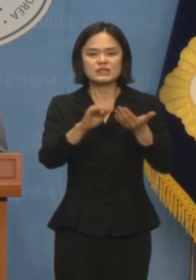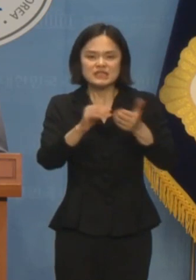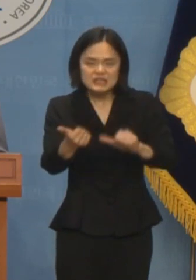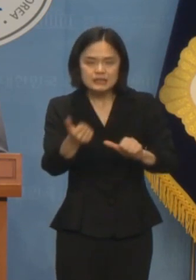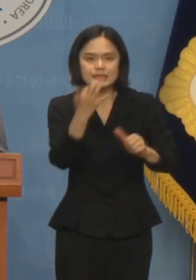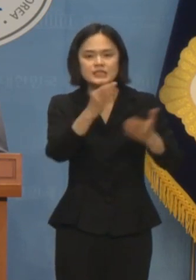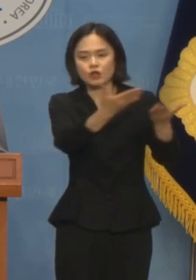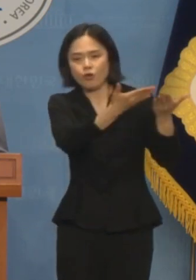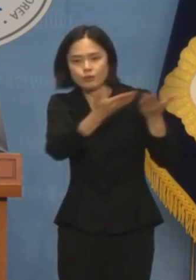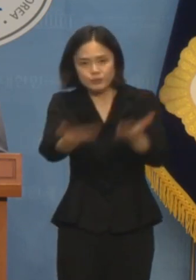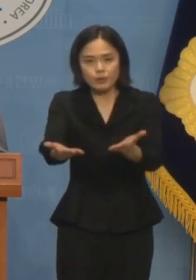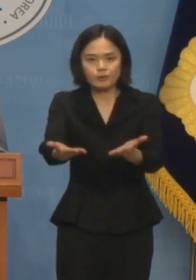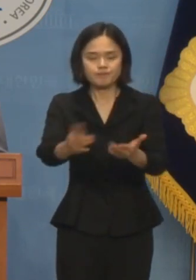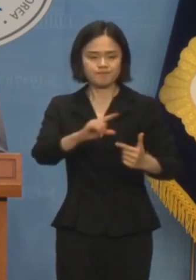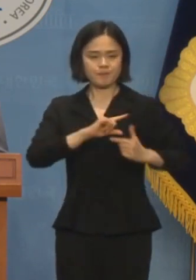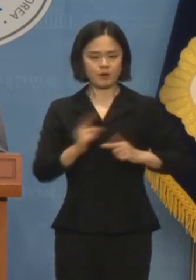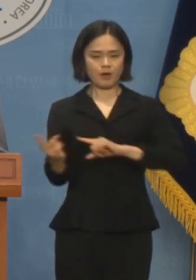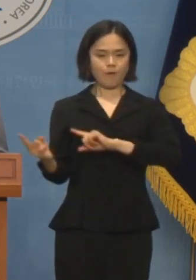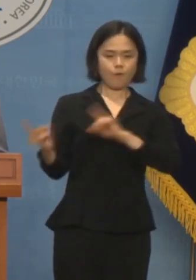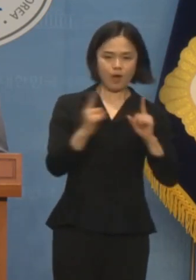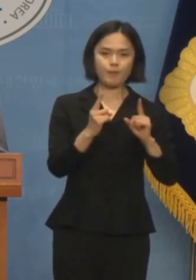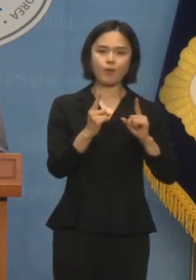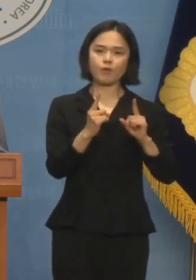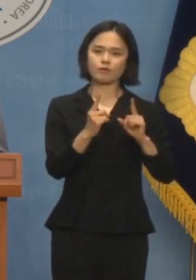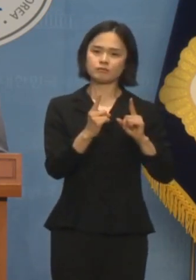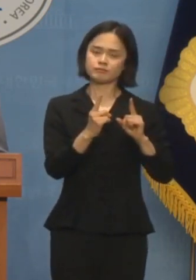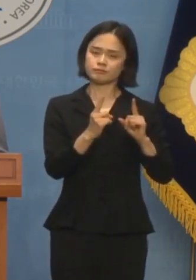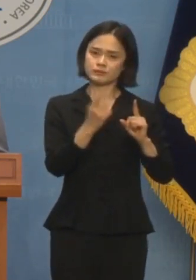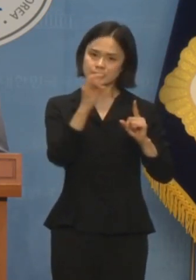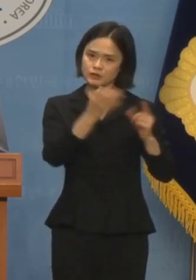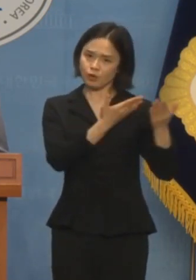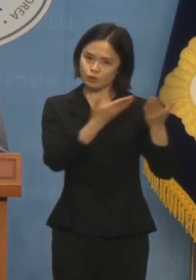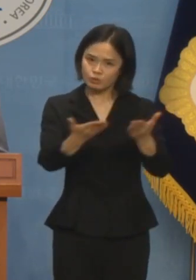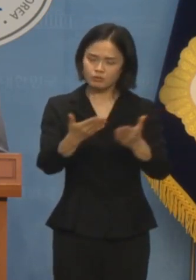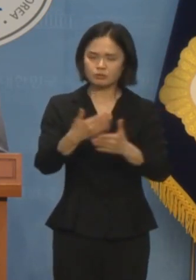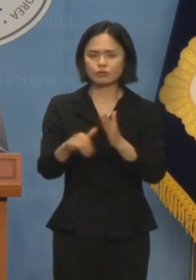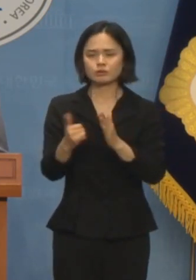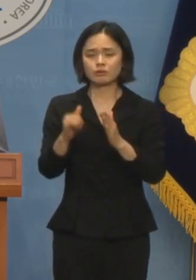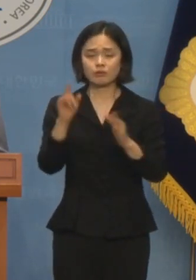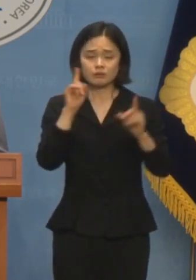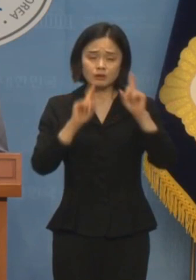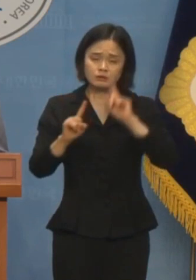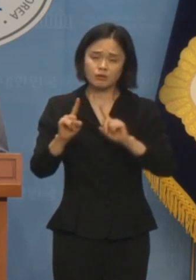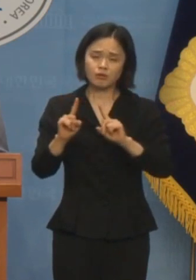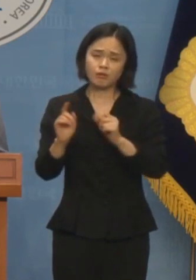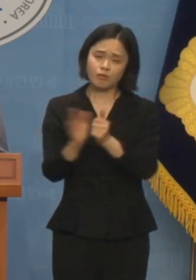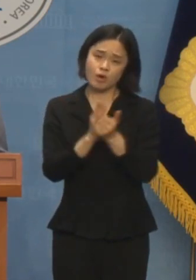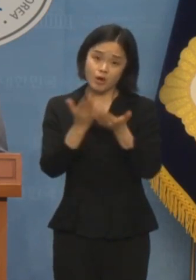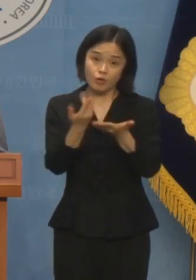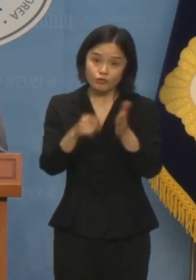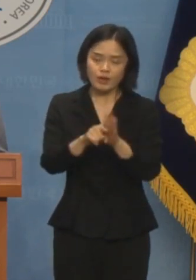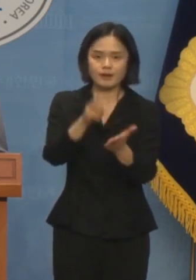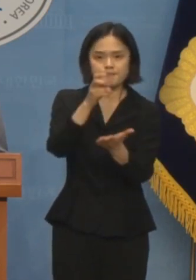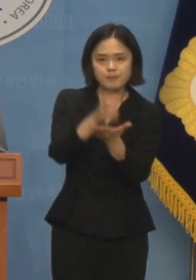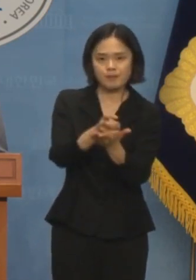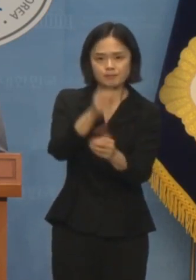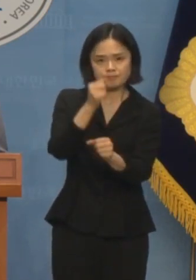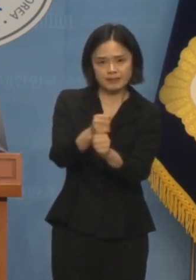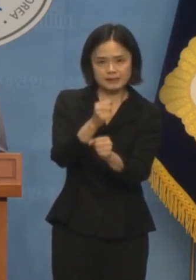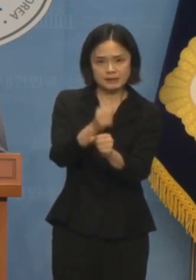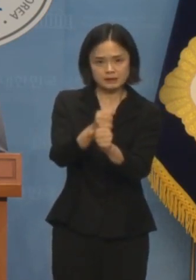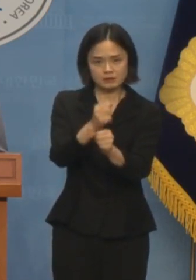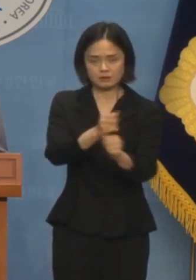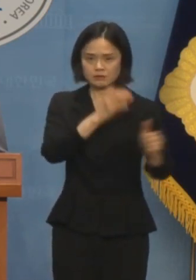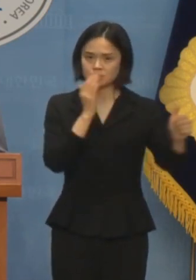인정을 유가족의 마음을 졸이고 고통받는 일이 없도록 교원의 순직 인정 제도를 조속히 개선해 주실